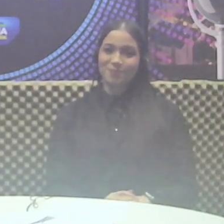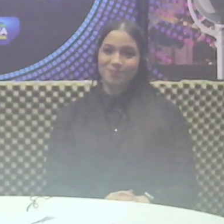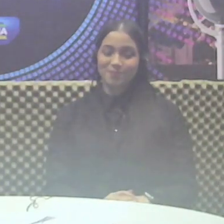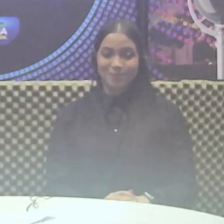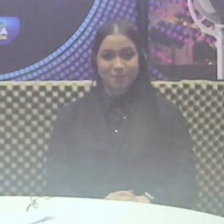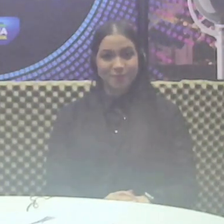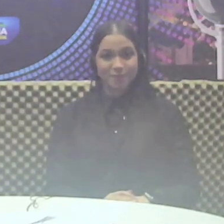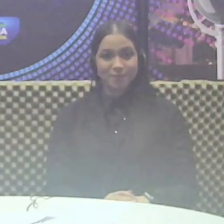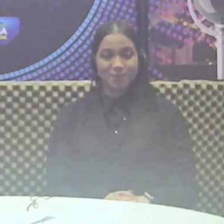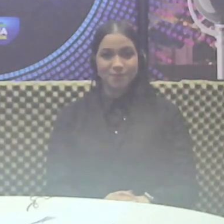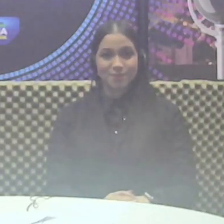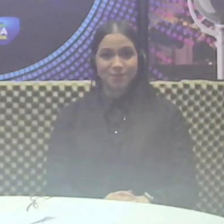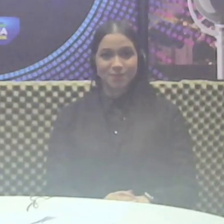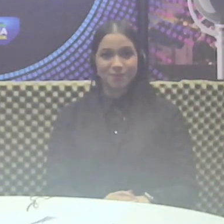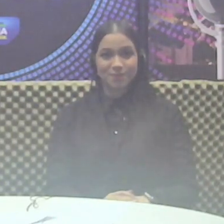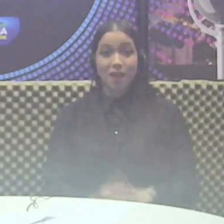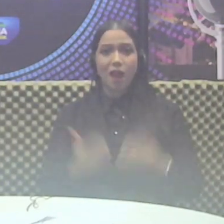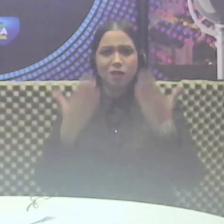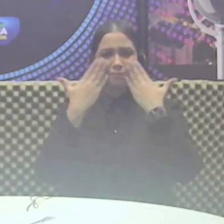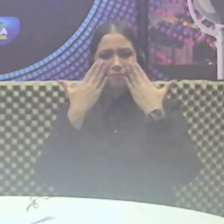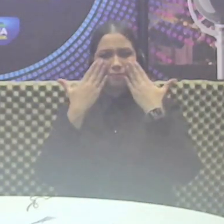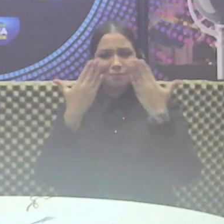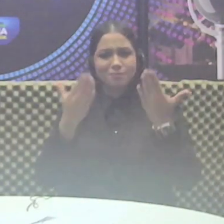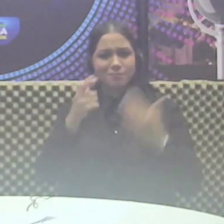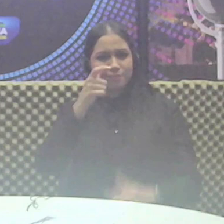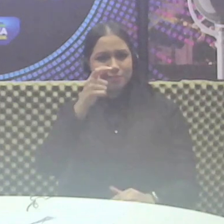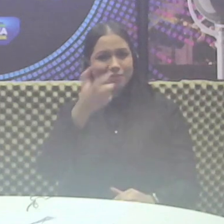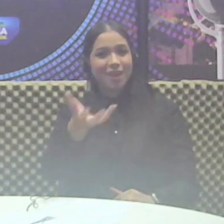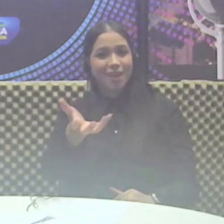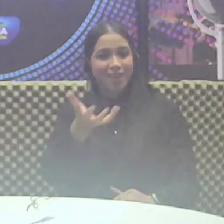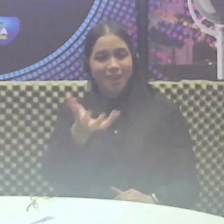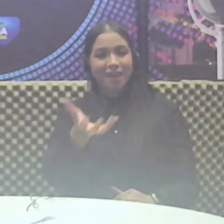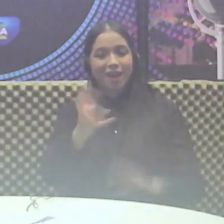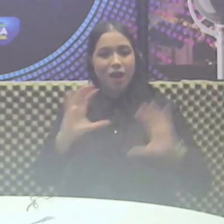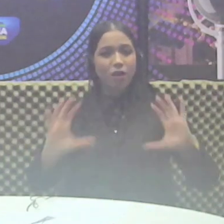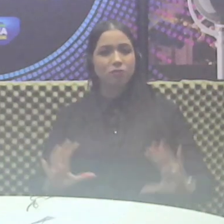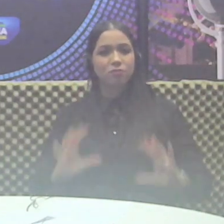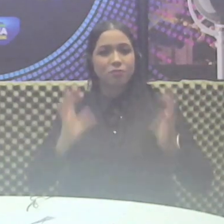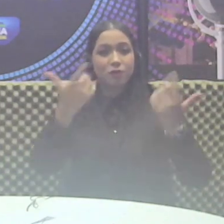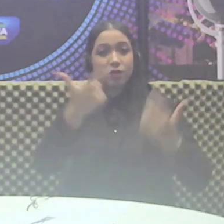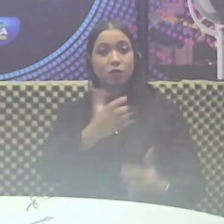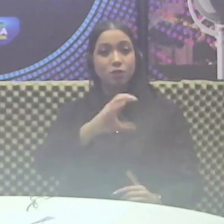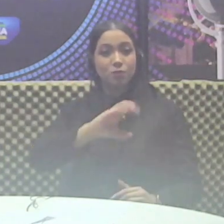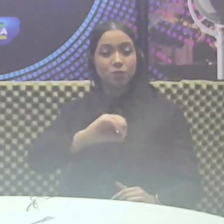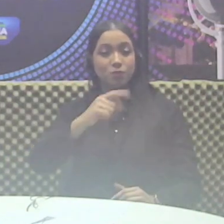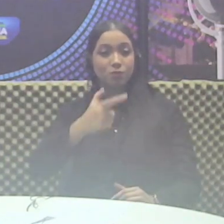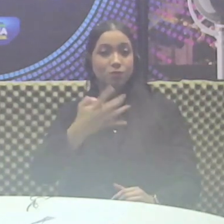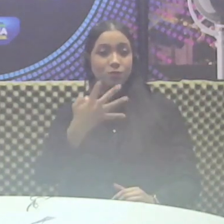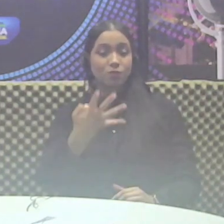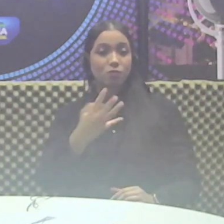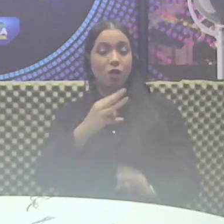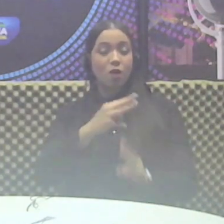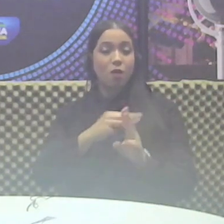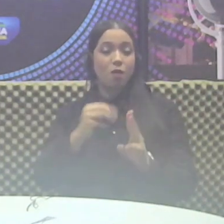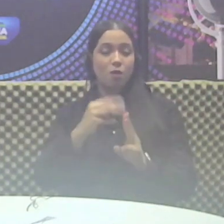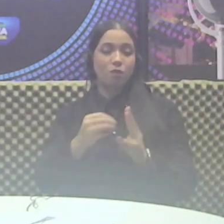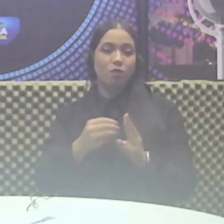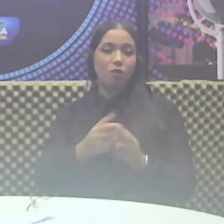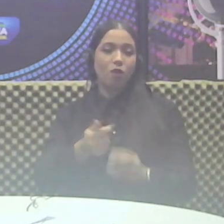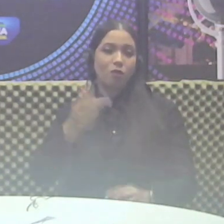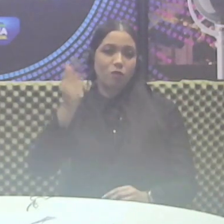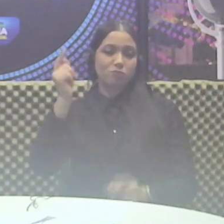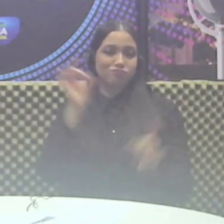notícias. Expositores interessados em participar da edição 2024 do Mercado de Pulgas, Antiguidades